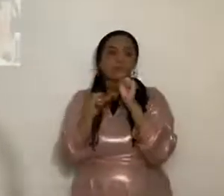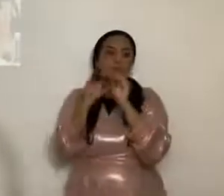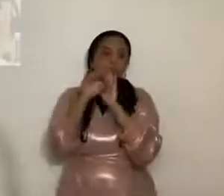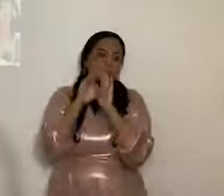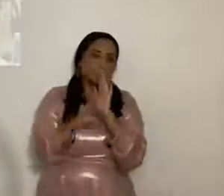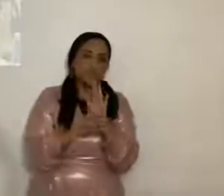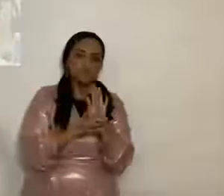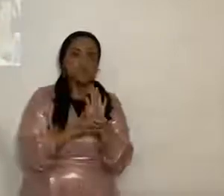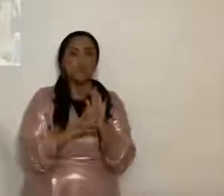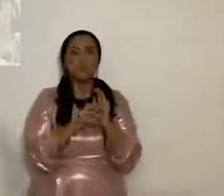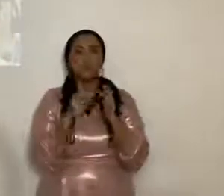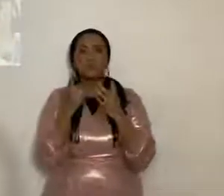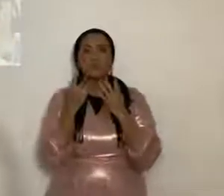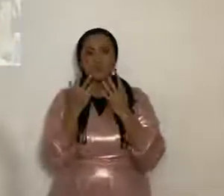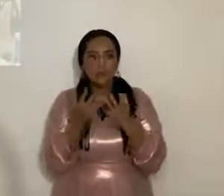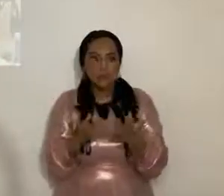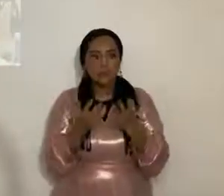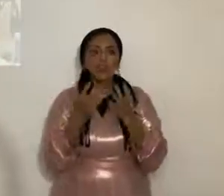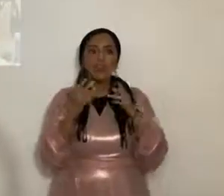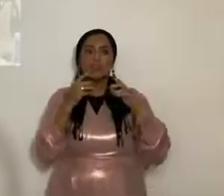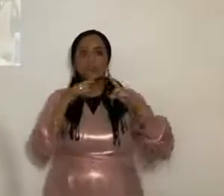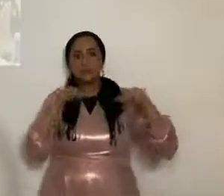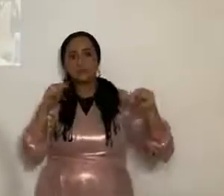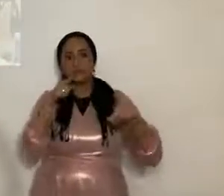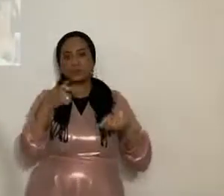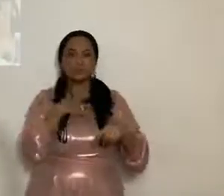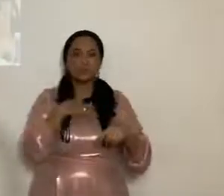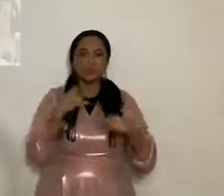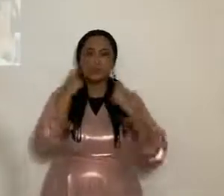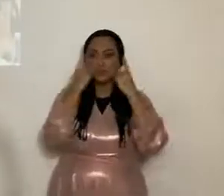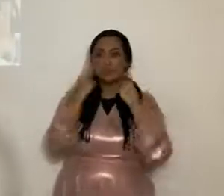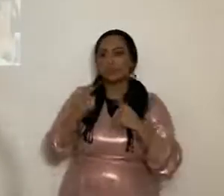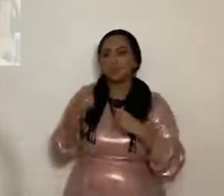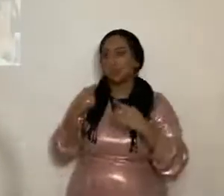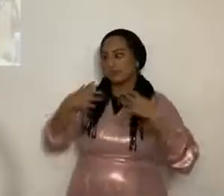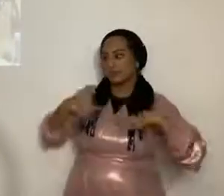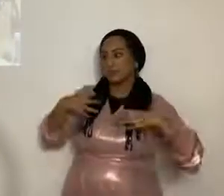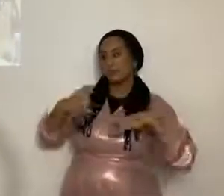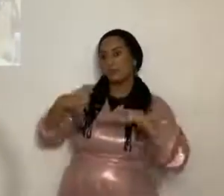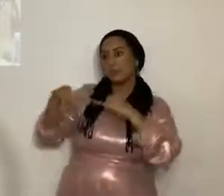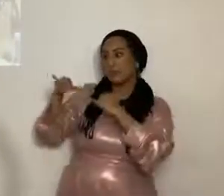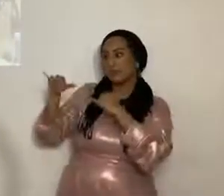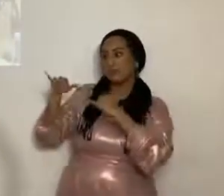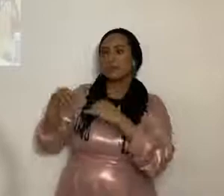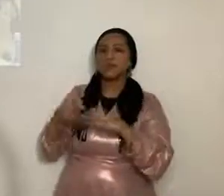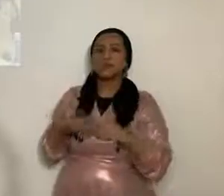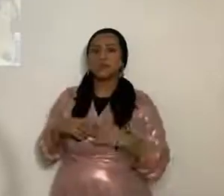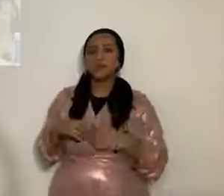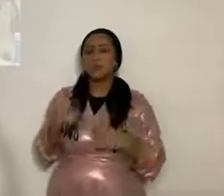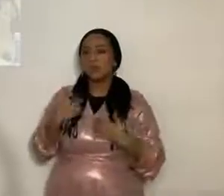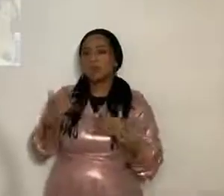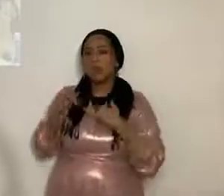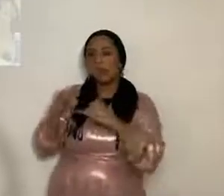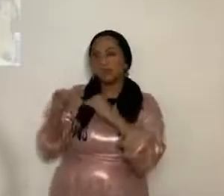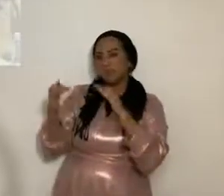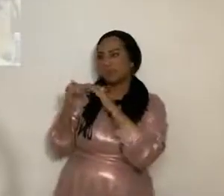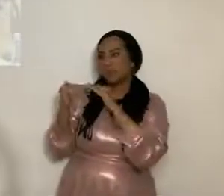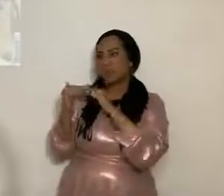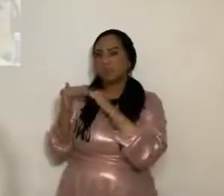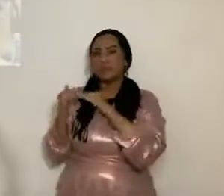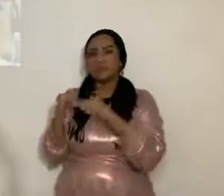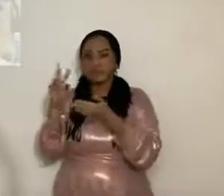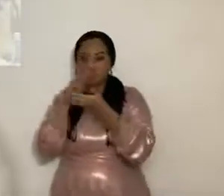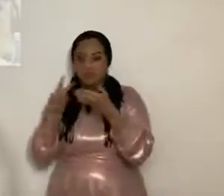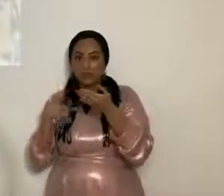rabínicos, que haces genuflexiones, que te gusta el ortodoxismo, que te vistes como ellos, que quieres imitarlos, que